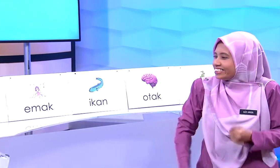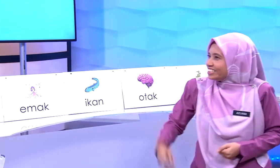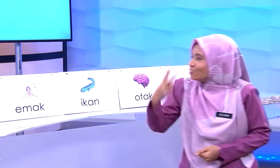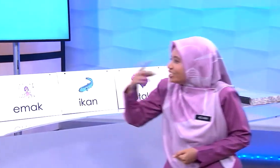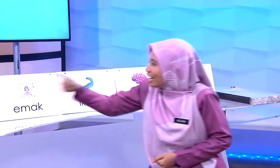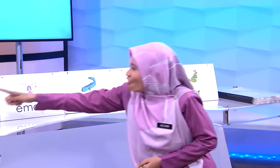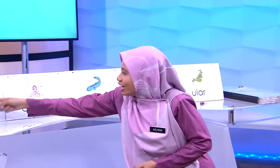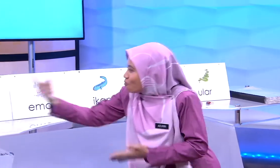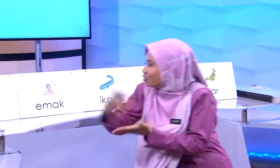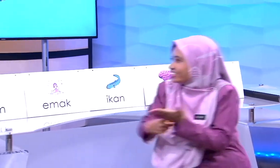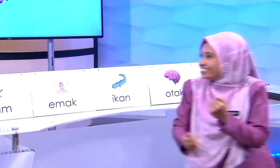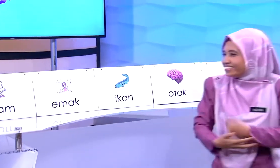gurunya apa